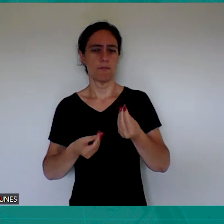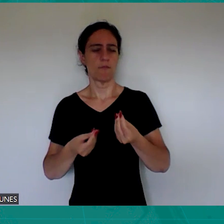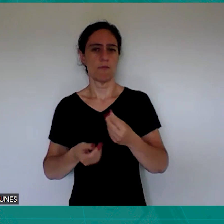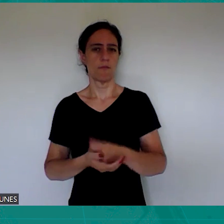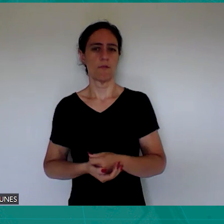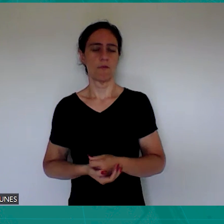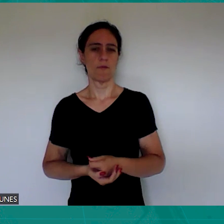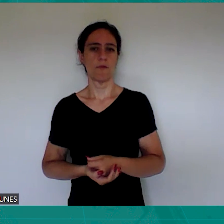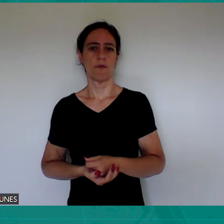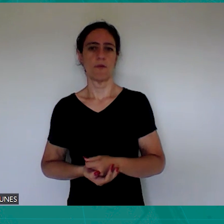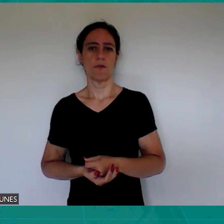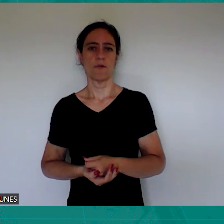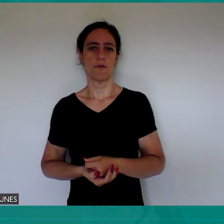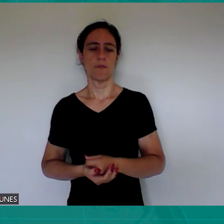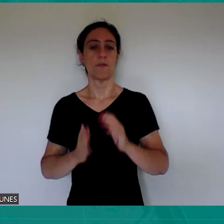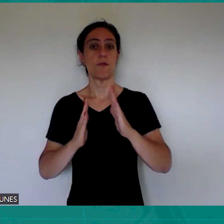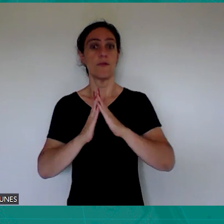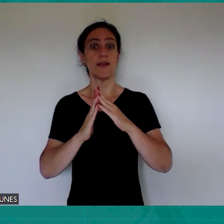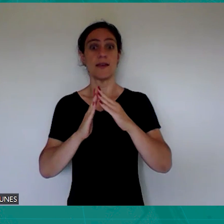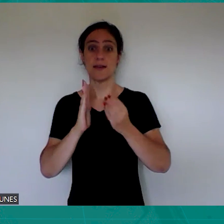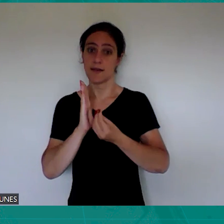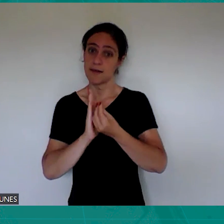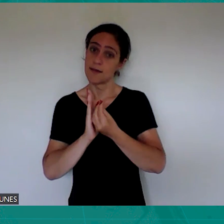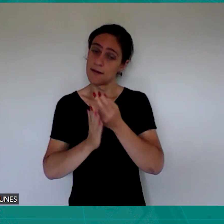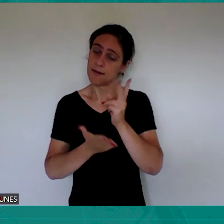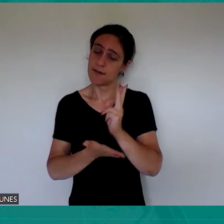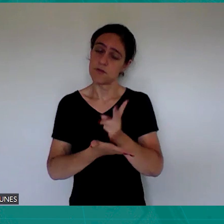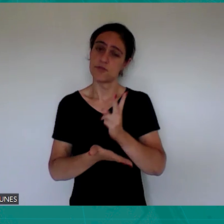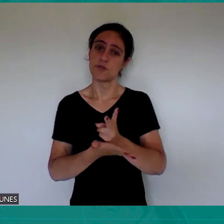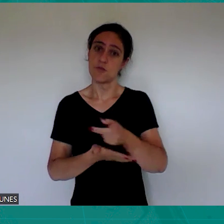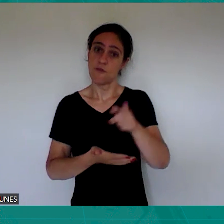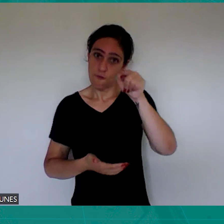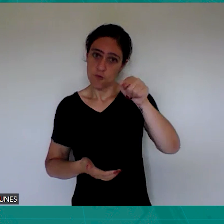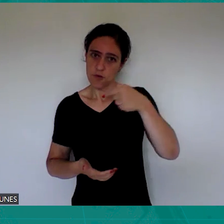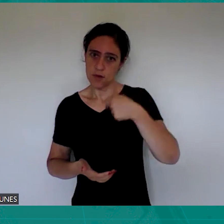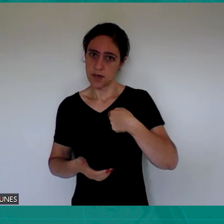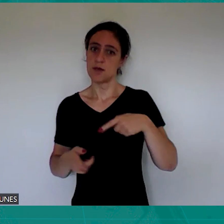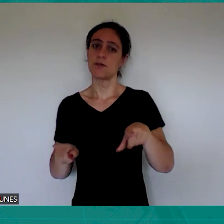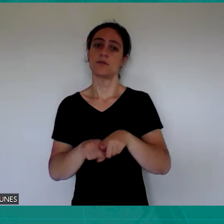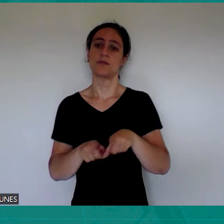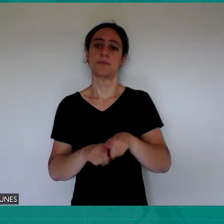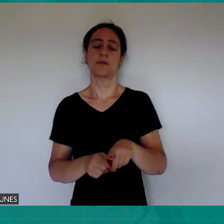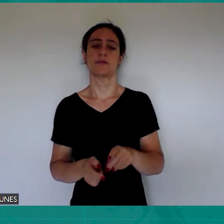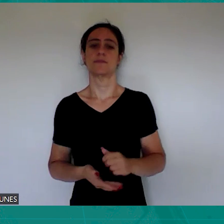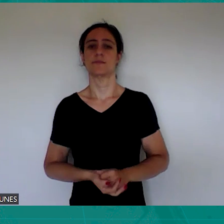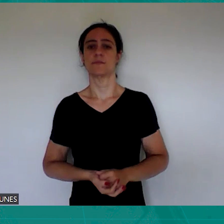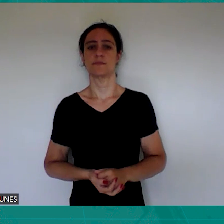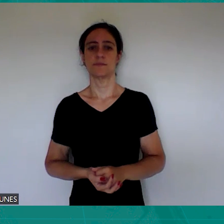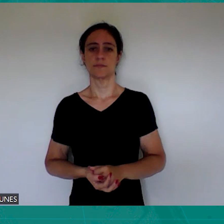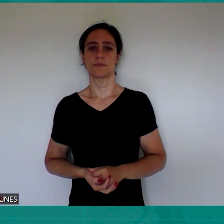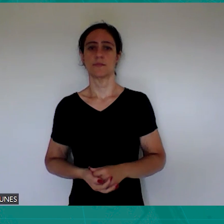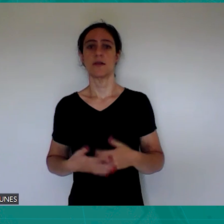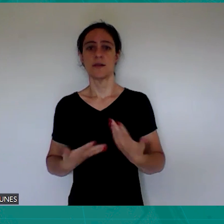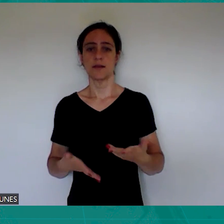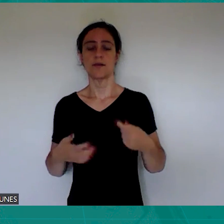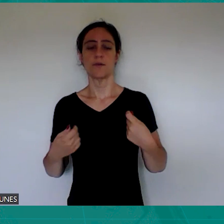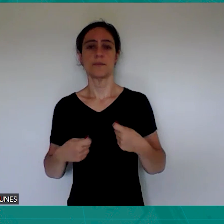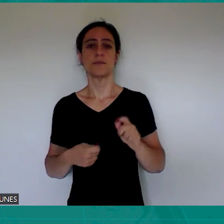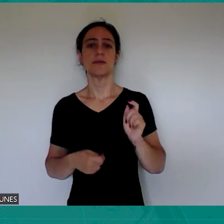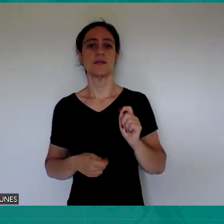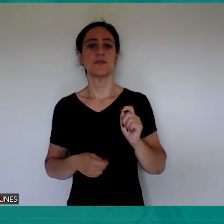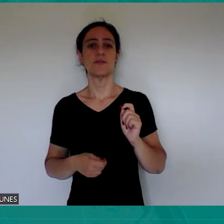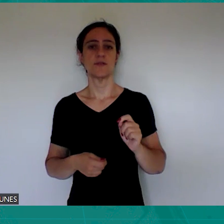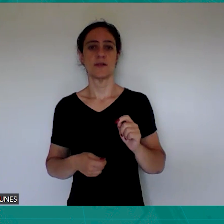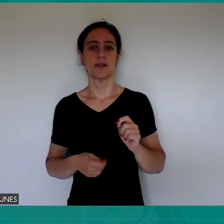fizer, irmãos, é a igreja, é você, sou eu, tá? Então ele precisava enviar os seus